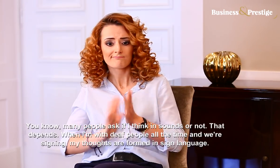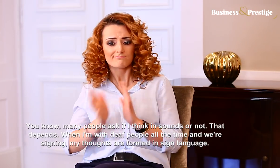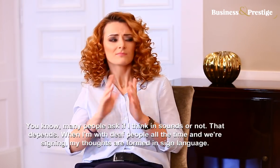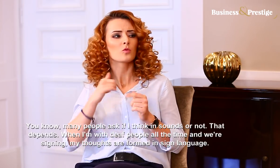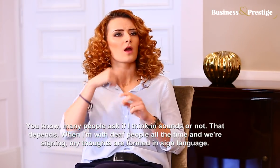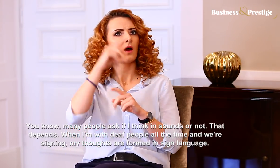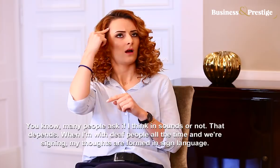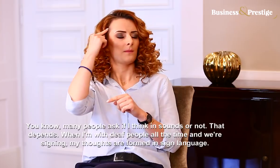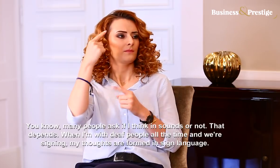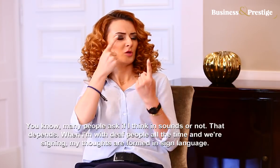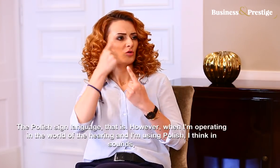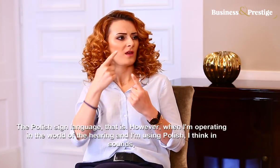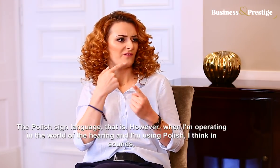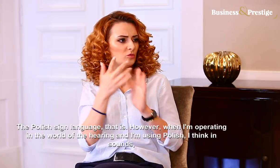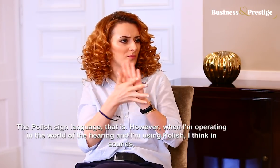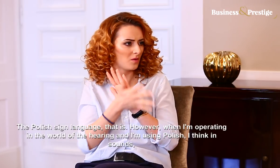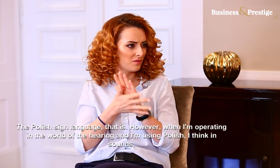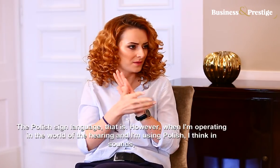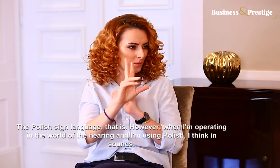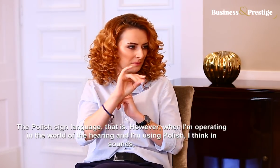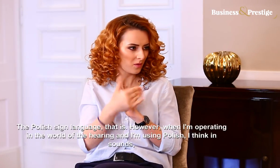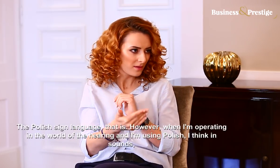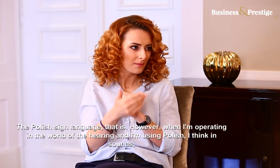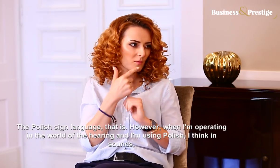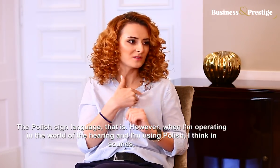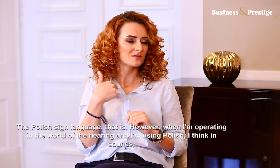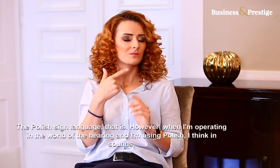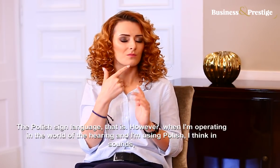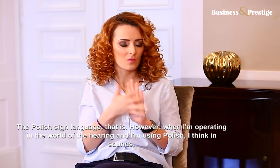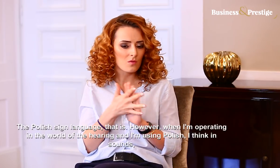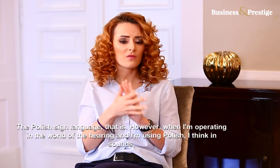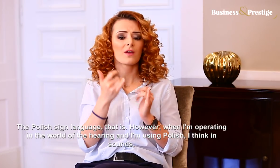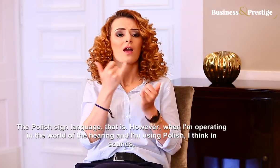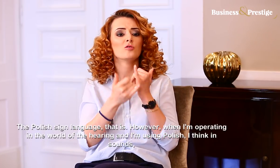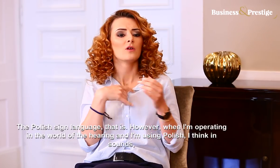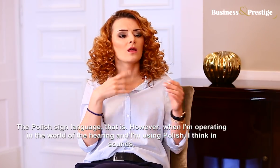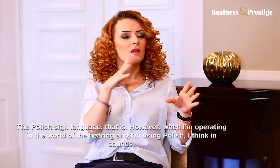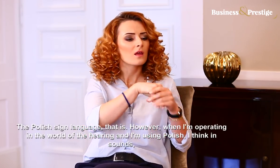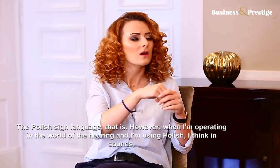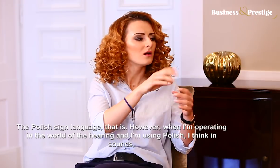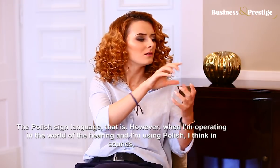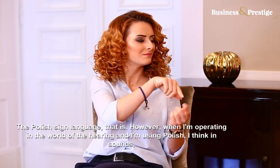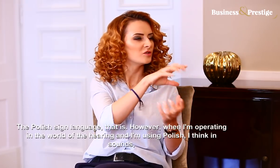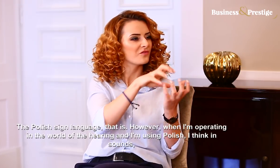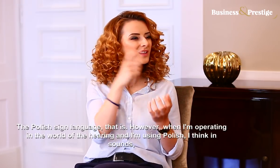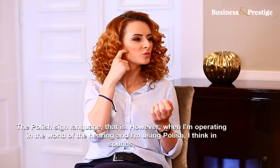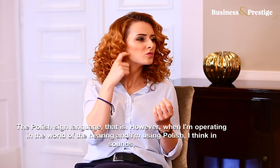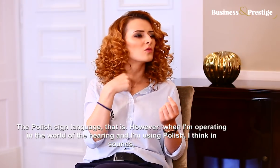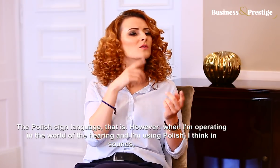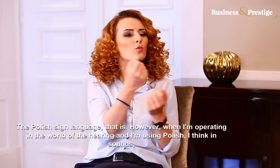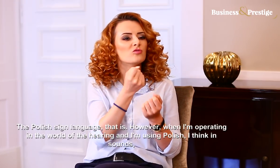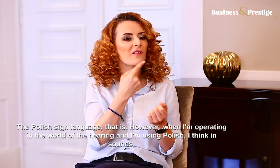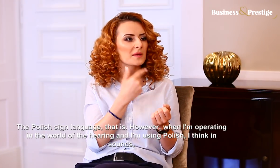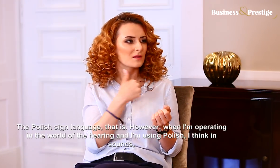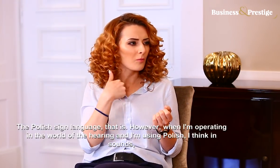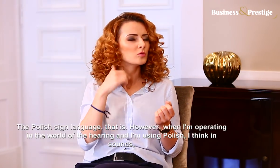z głuchymi i migamy, to moje myśli są w języku migowym. W polskim języku migowym. Jeżeli zaś jestem